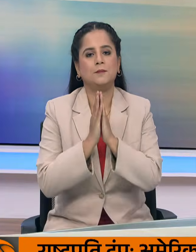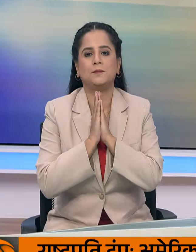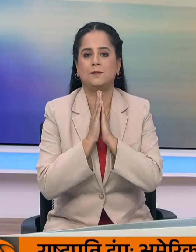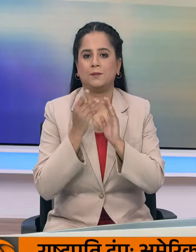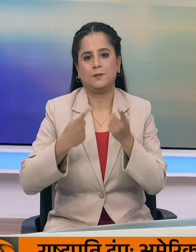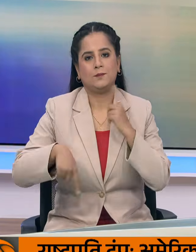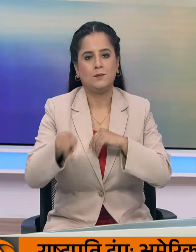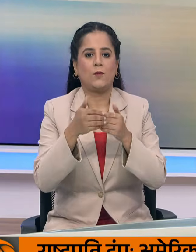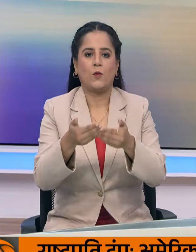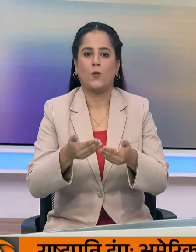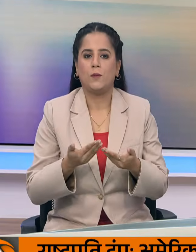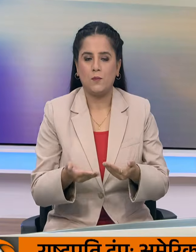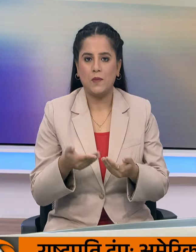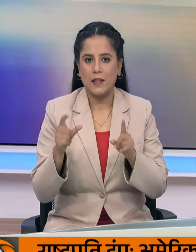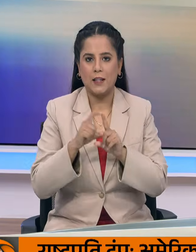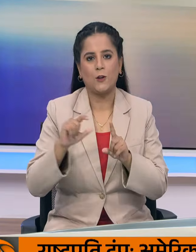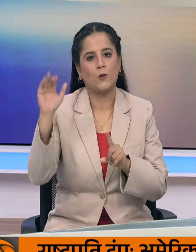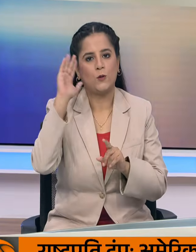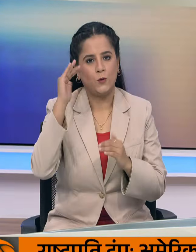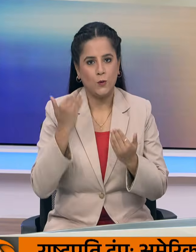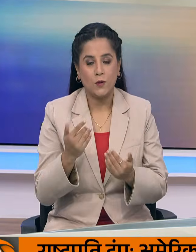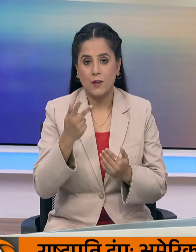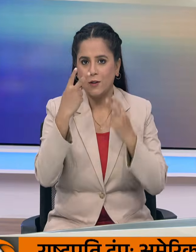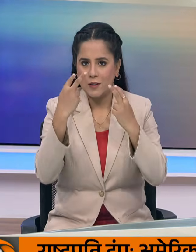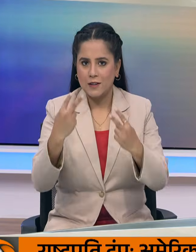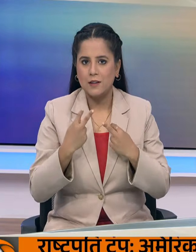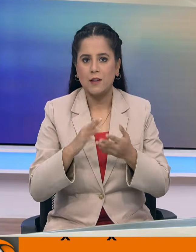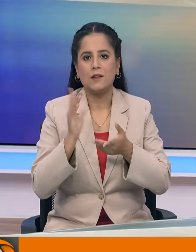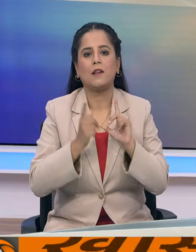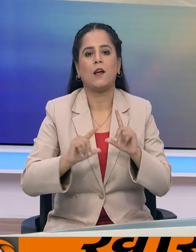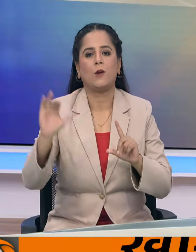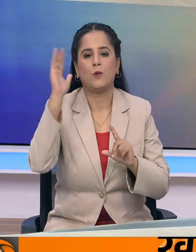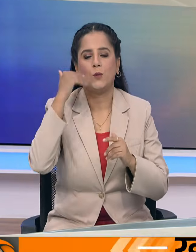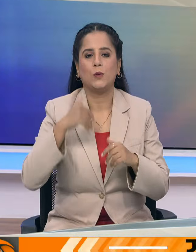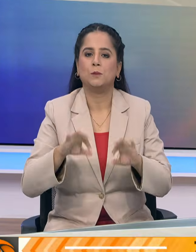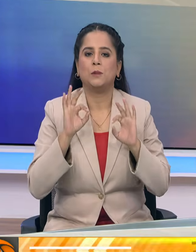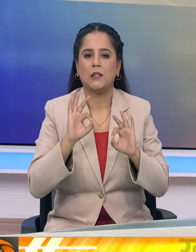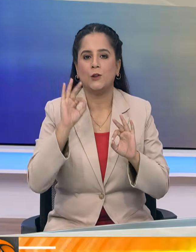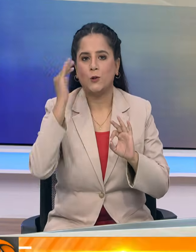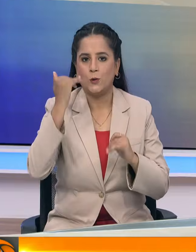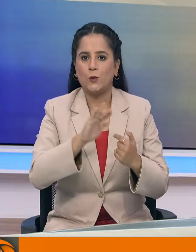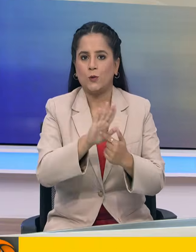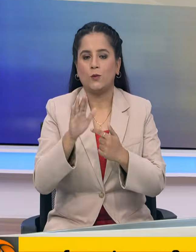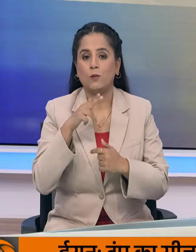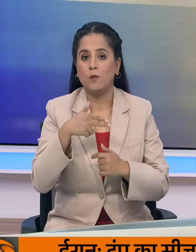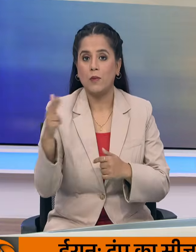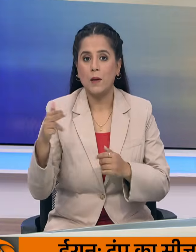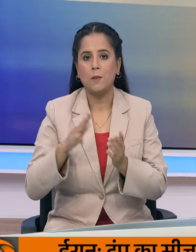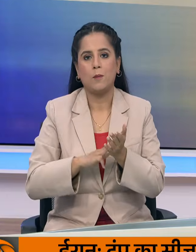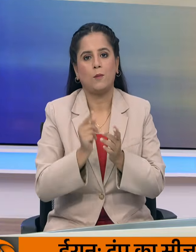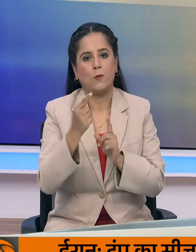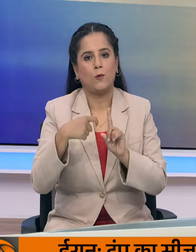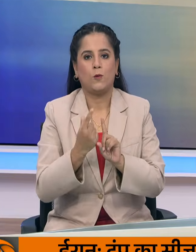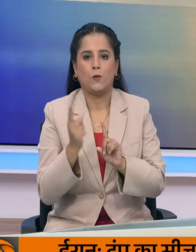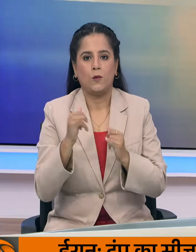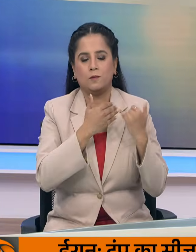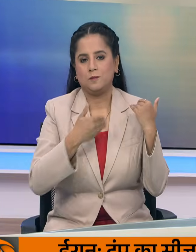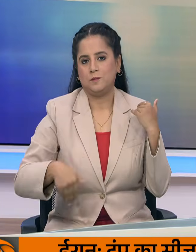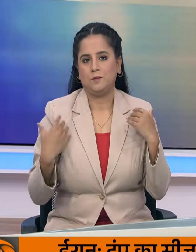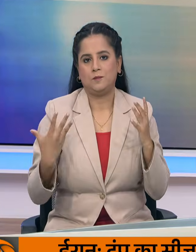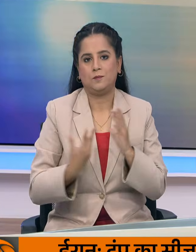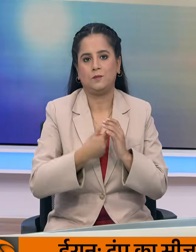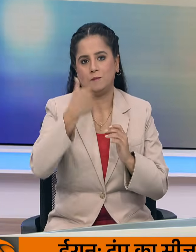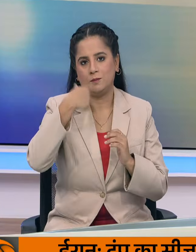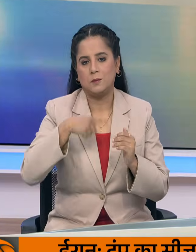नमस्कार, आप सभी का स्वागत डीडी न्यूज पर। आप देख रहे हैं सांकेतिक भाषा का हमारा विशेष बुलेटिन। आपके साथ मैं हूं मुकुल शर्मा, मेरे साथ मौजूद है मेरी